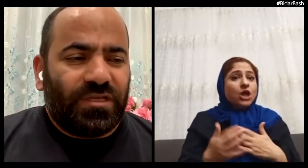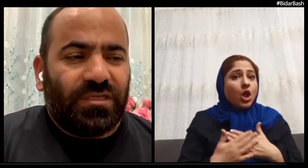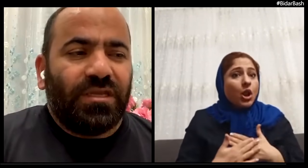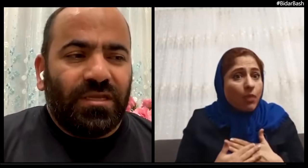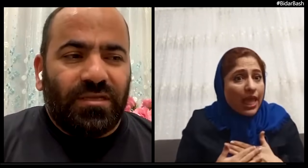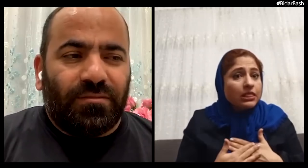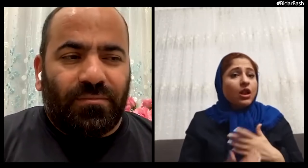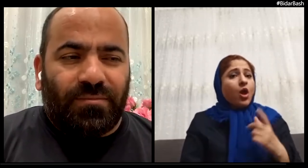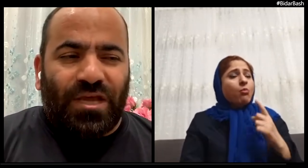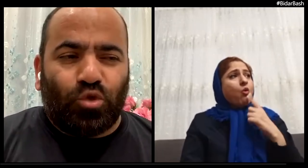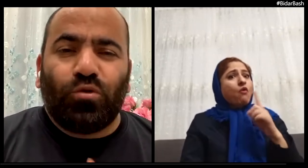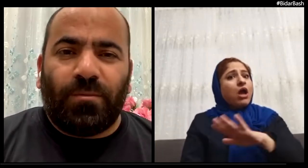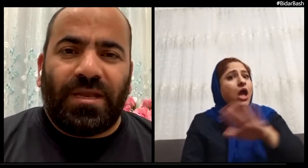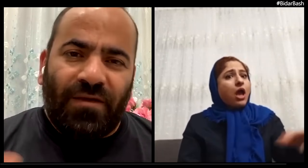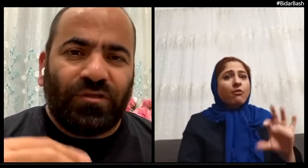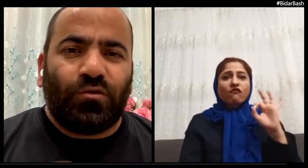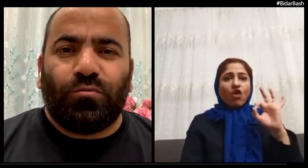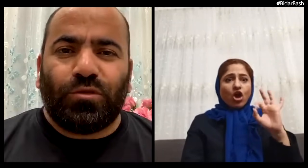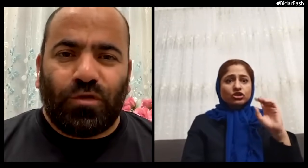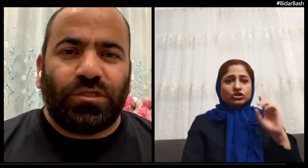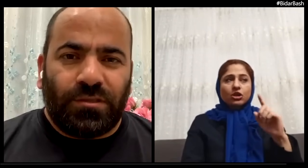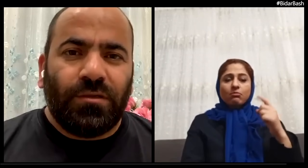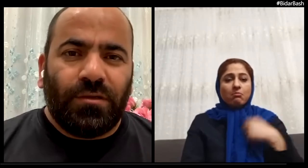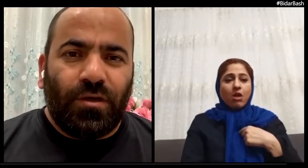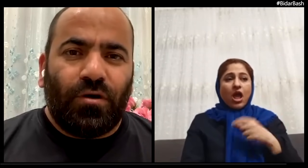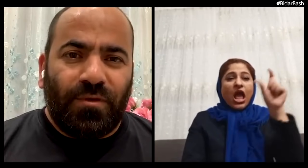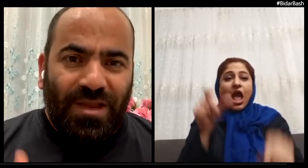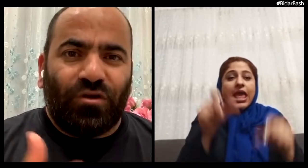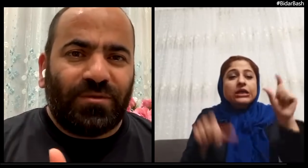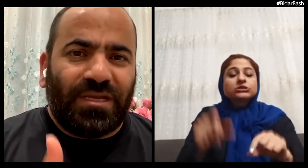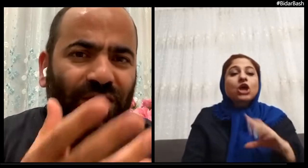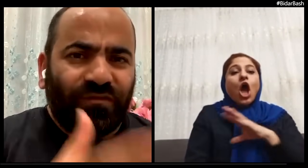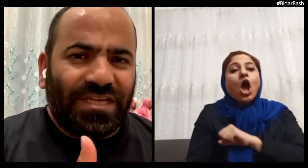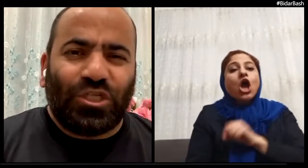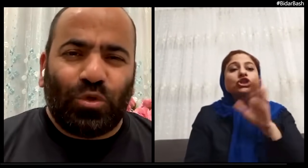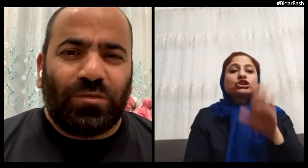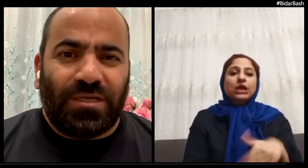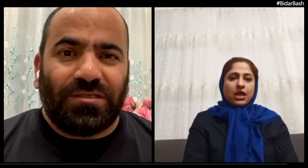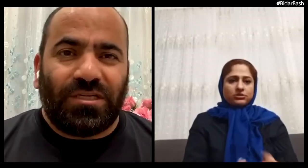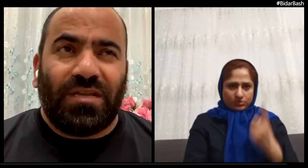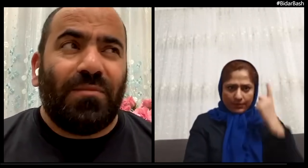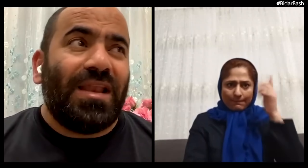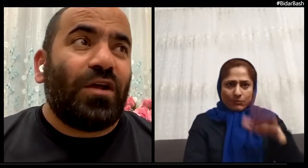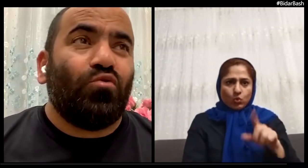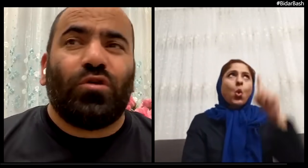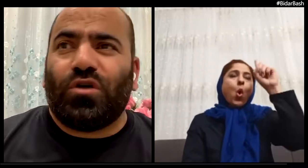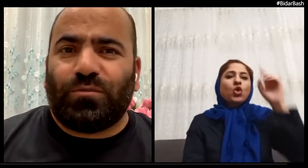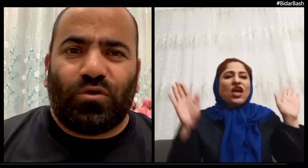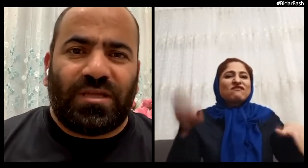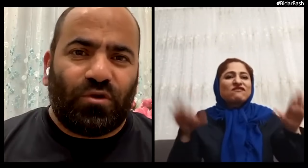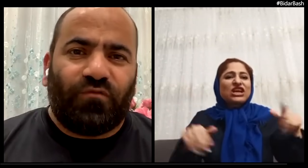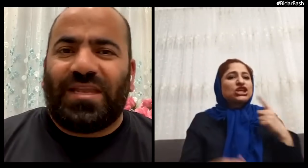کرده، گفته این معشوق منه، حواستون بهش باشه. آن به ملائکه مگه نگفت سجده کنید به انسان؟ یعنی به ملکوت